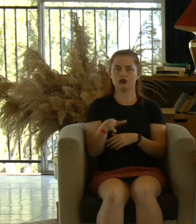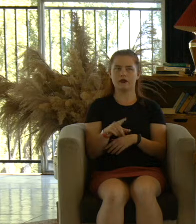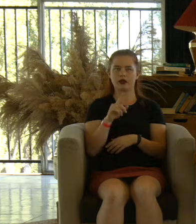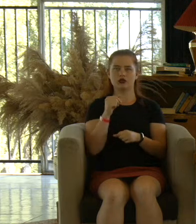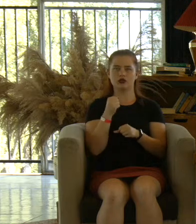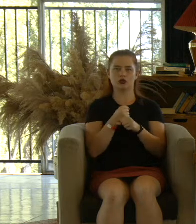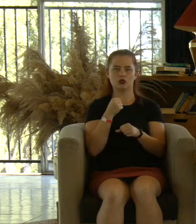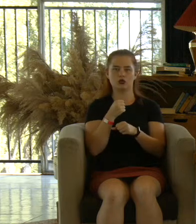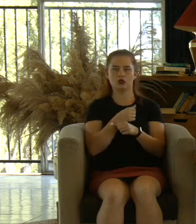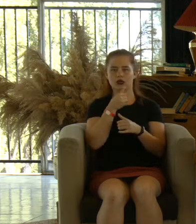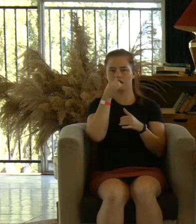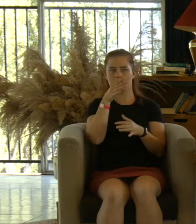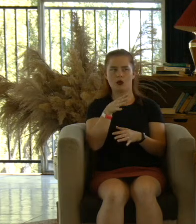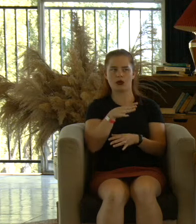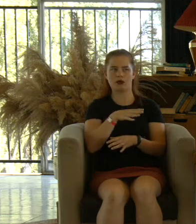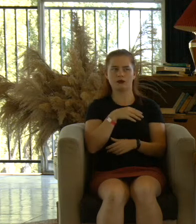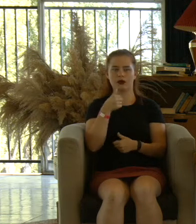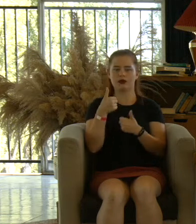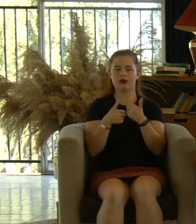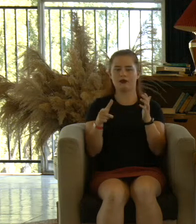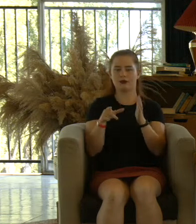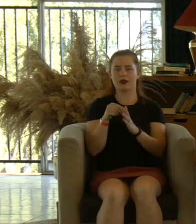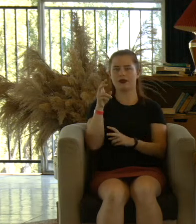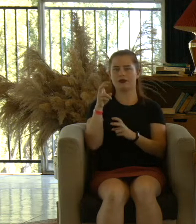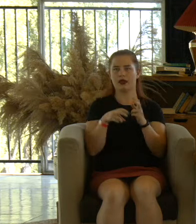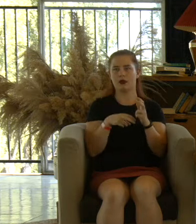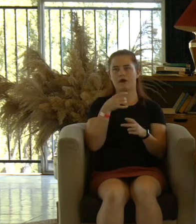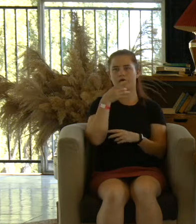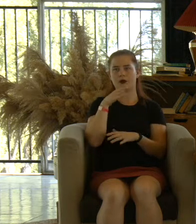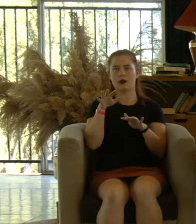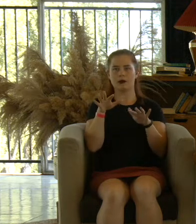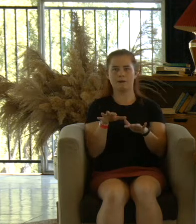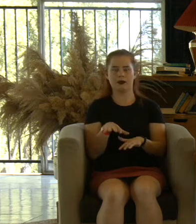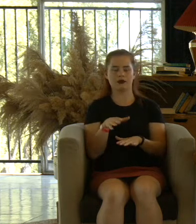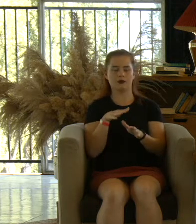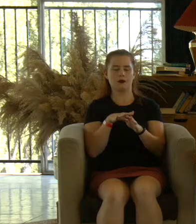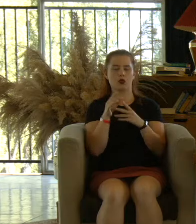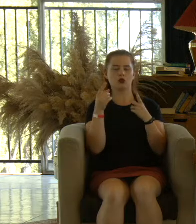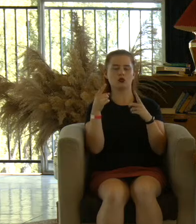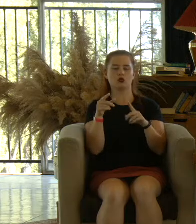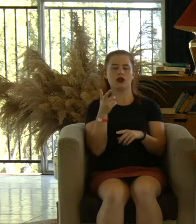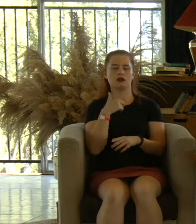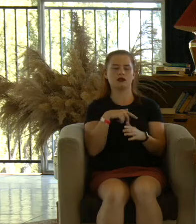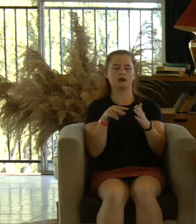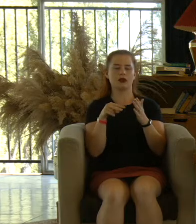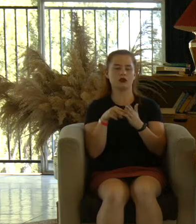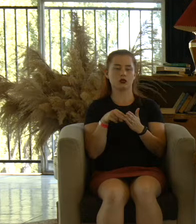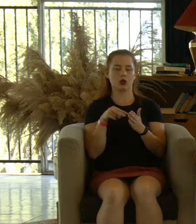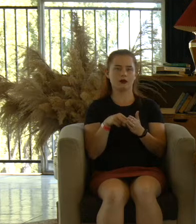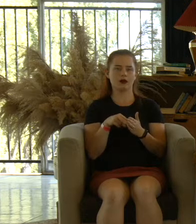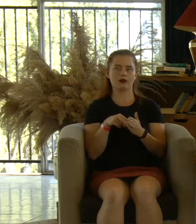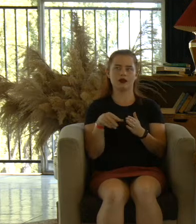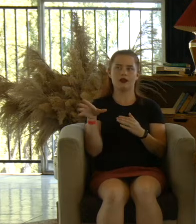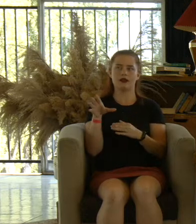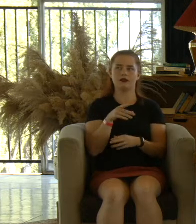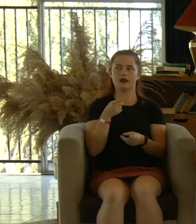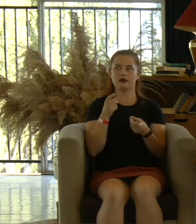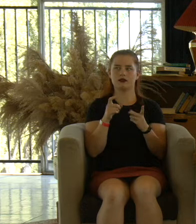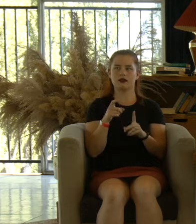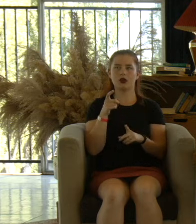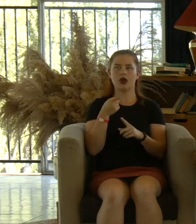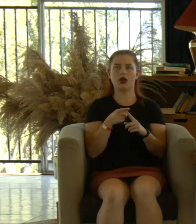труд не может конкурировать с заводом абсолютно в любом сегменте. Совершенно другая себестоимость. То есть, все натуралисты –